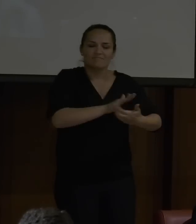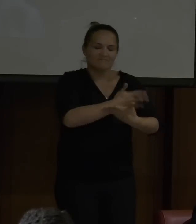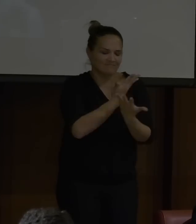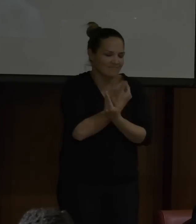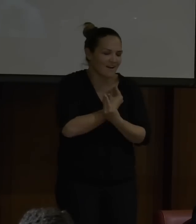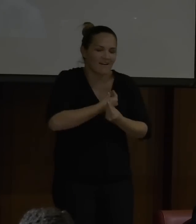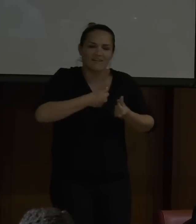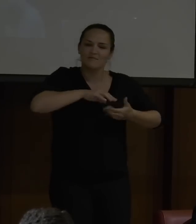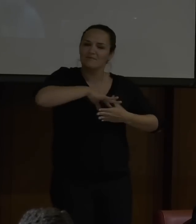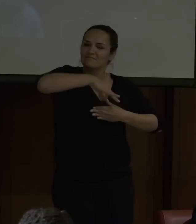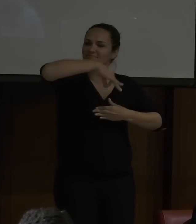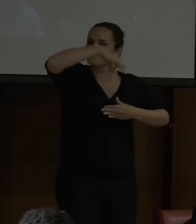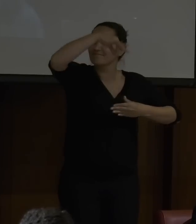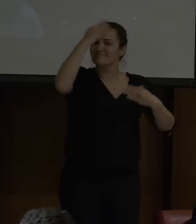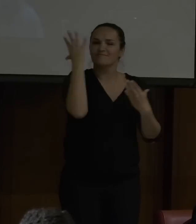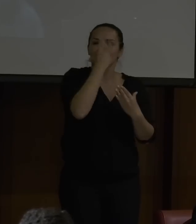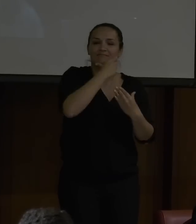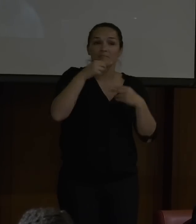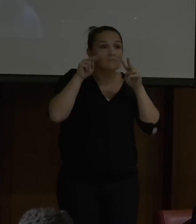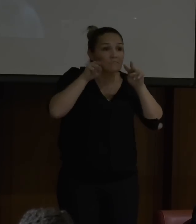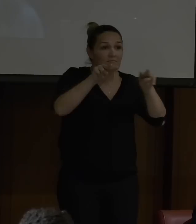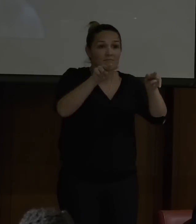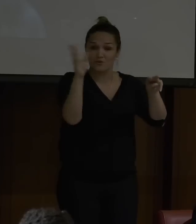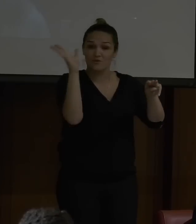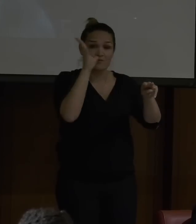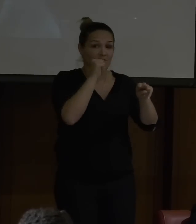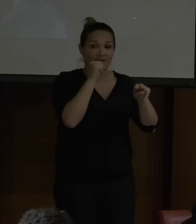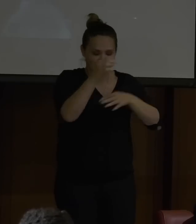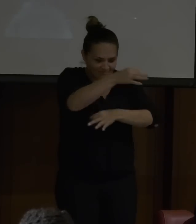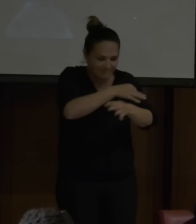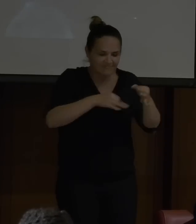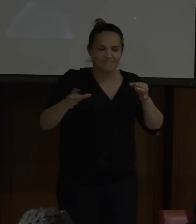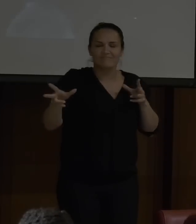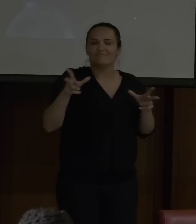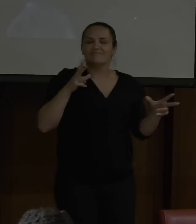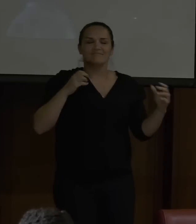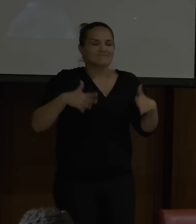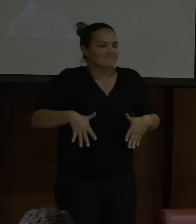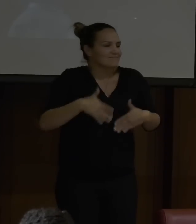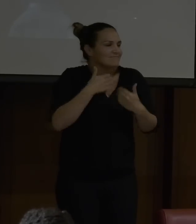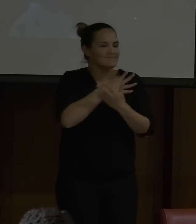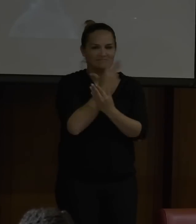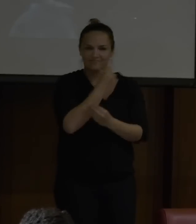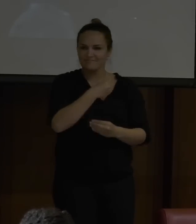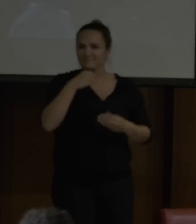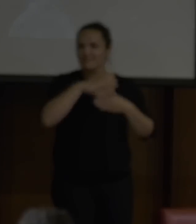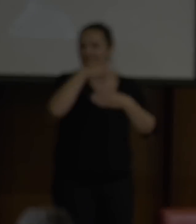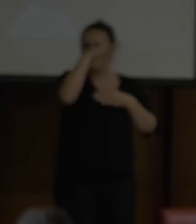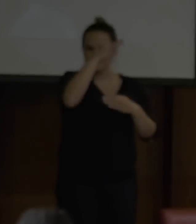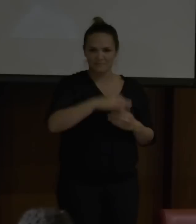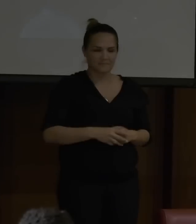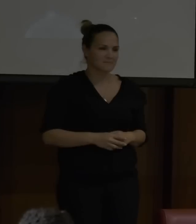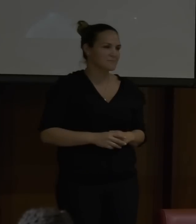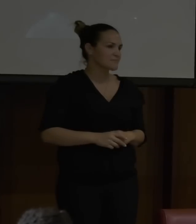del alma. Y en recompensa me dio los ojos bellos del alma.